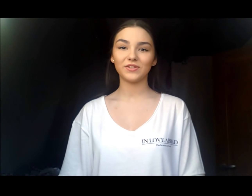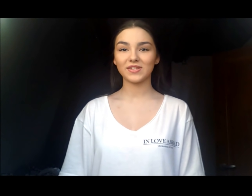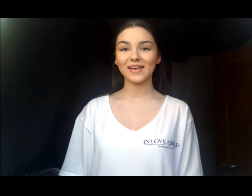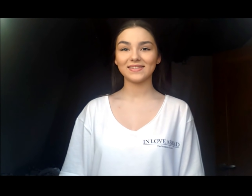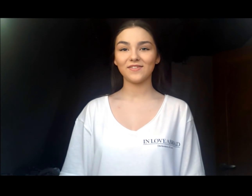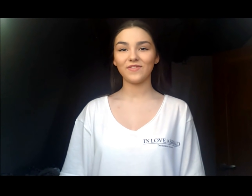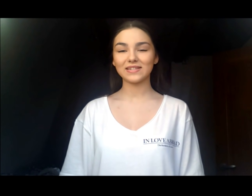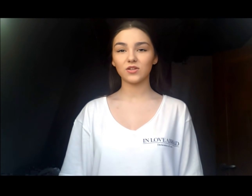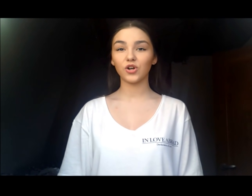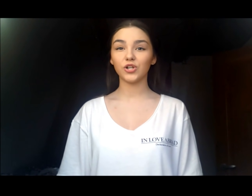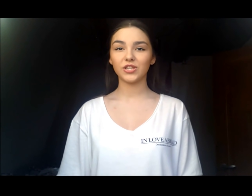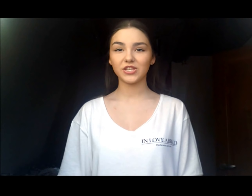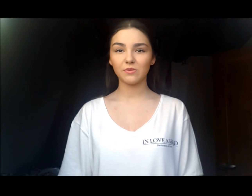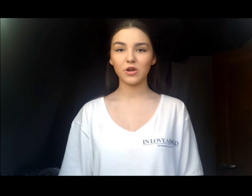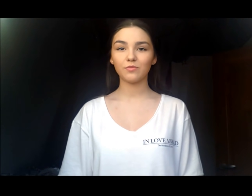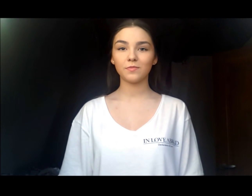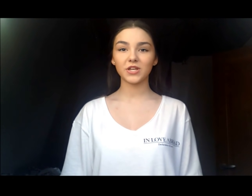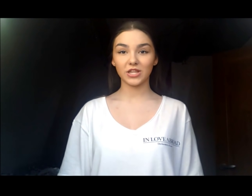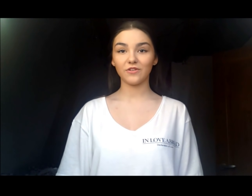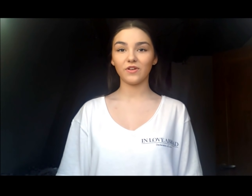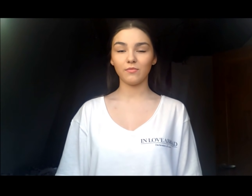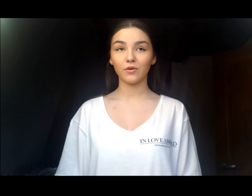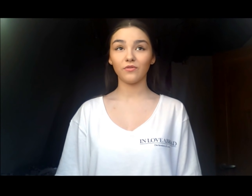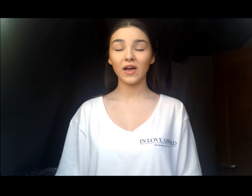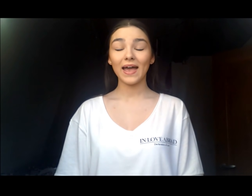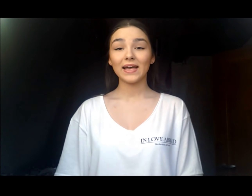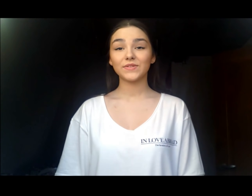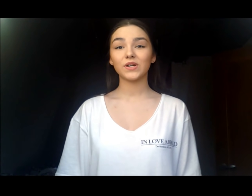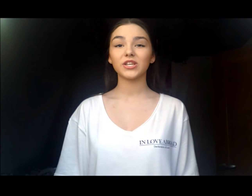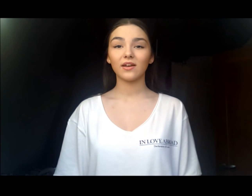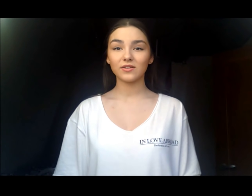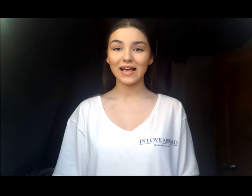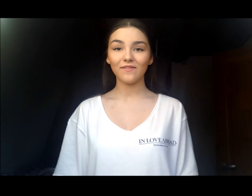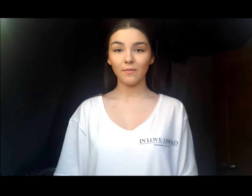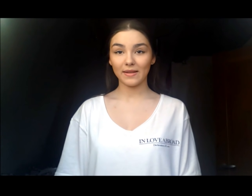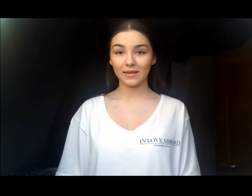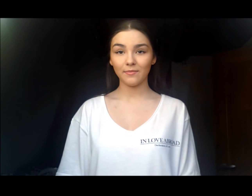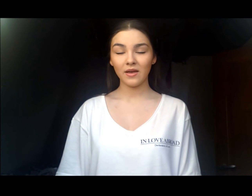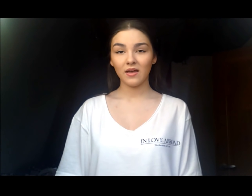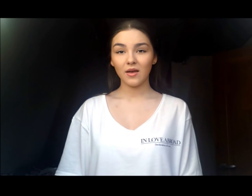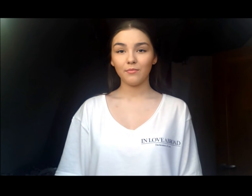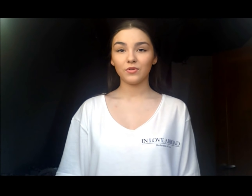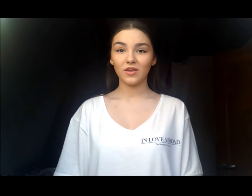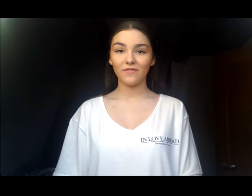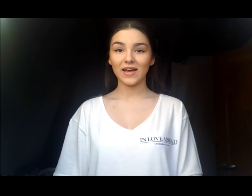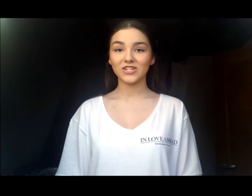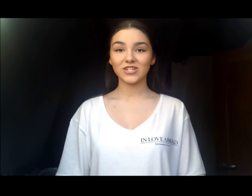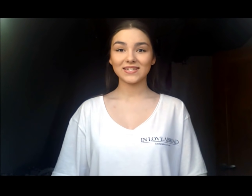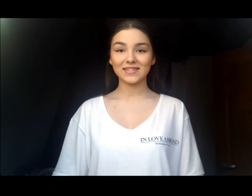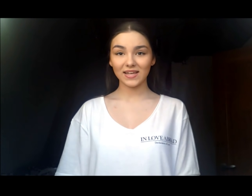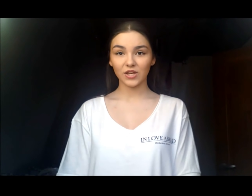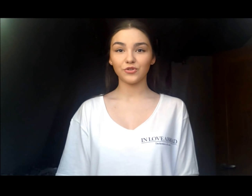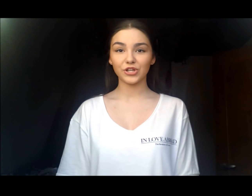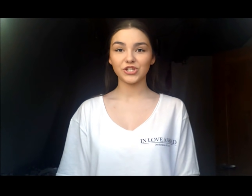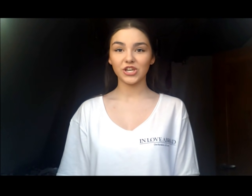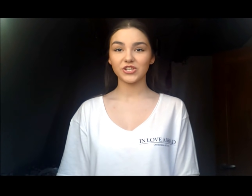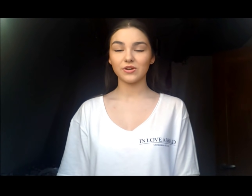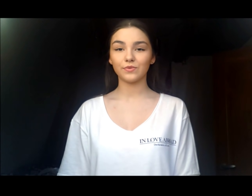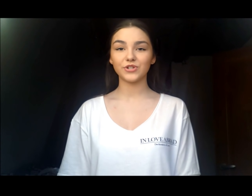to zachęcam Was do oglądnięcia moich poprzednich filmików, zwłaszcza tego z alfabetem, ponieważ znaki, których dzisiaj się